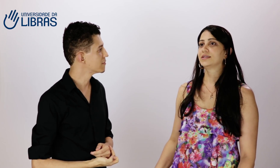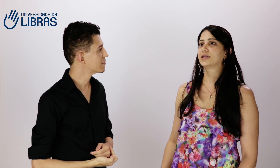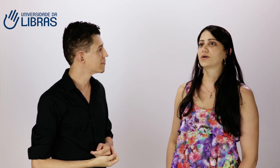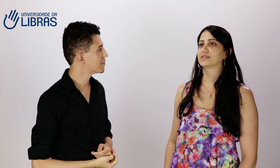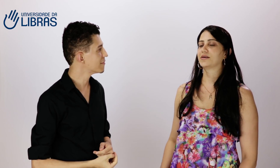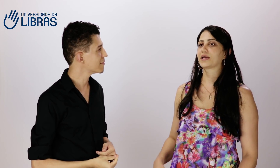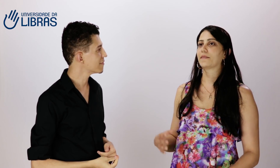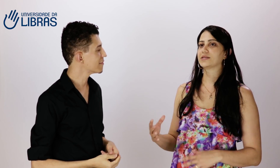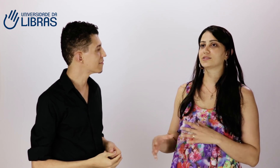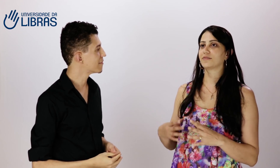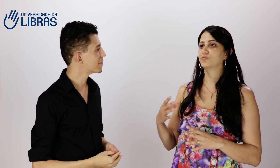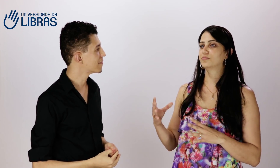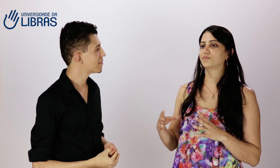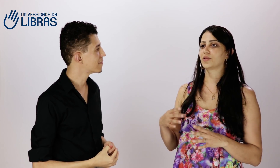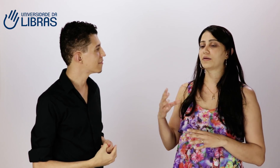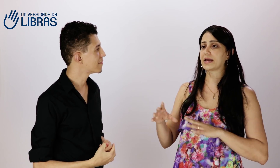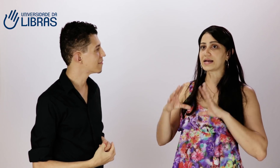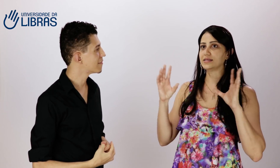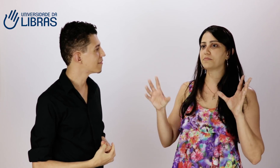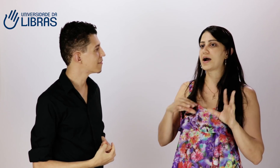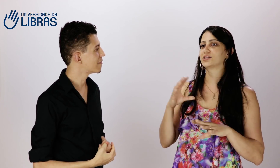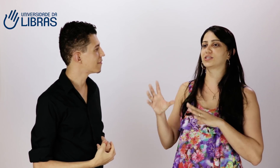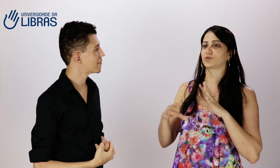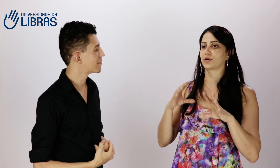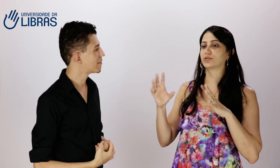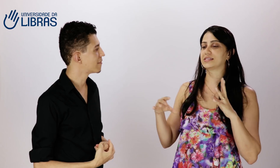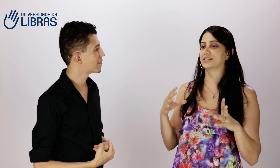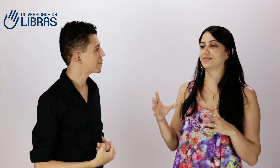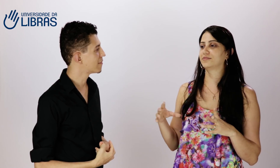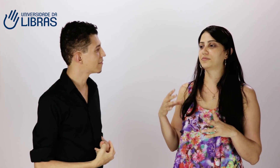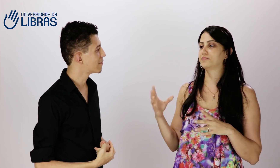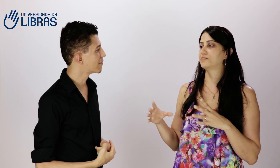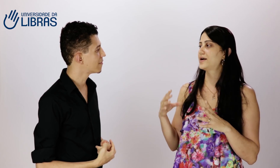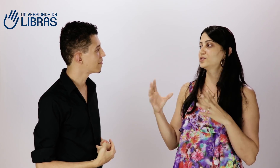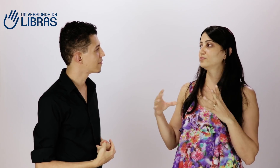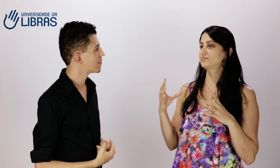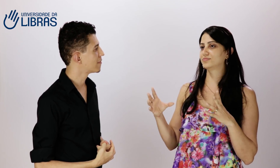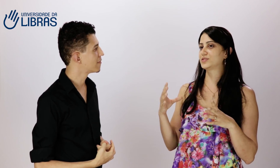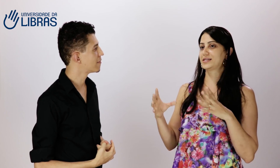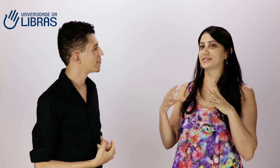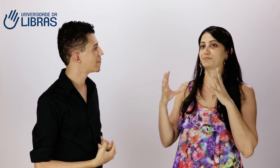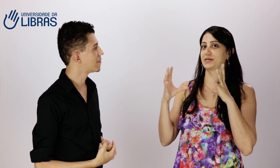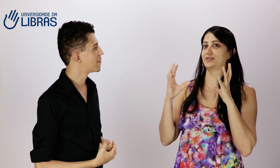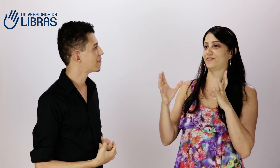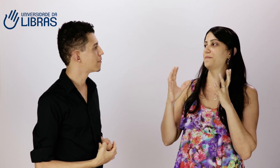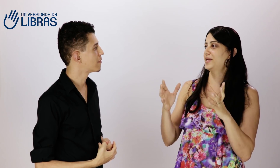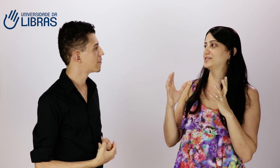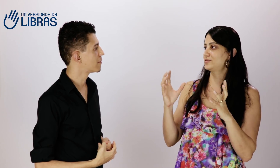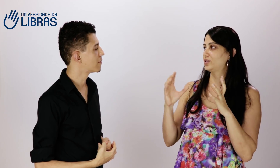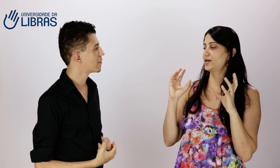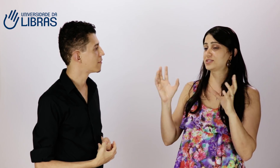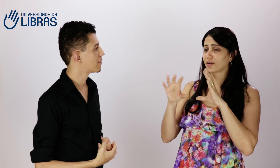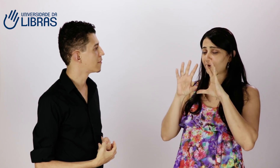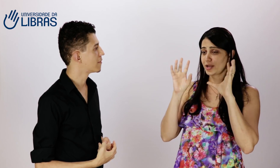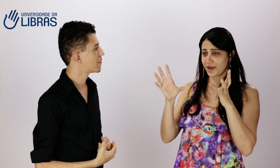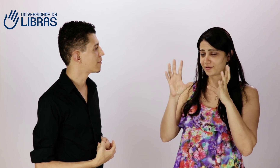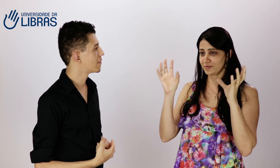Então, assim, na minha cabeça eu só não... As imagens das coisas acontecendo, mas não sei dizer especificamente assim o que era. Eu sei que eu olhei